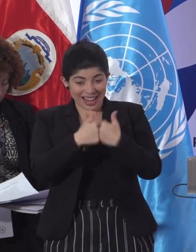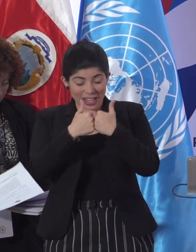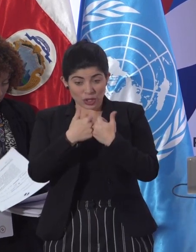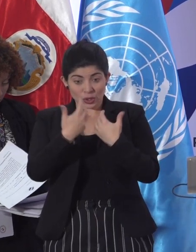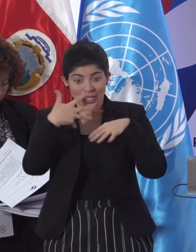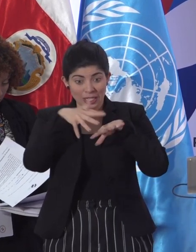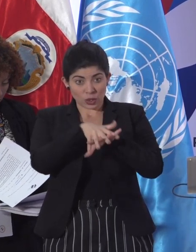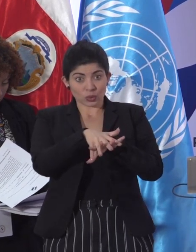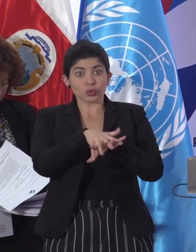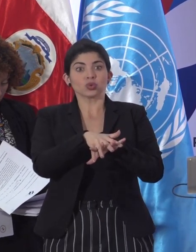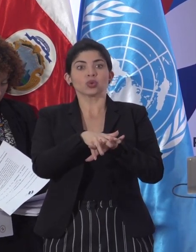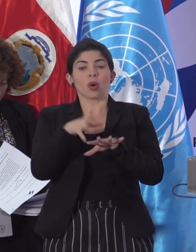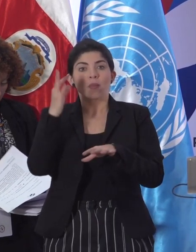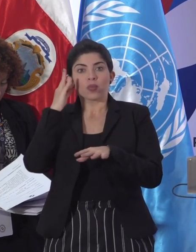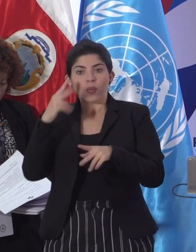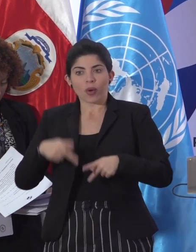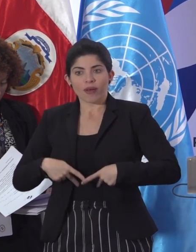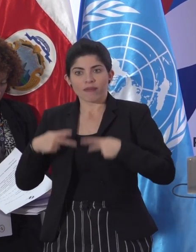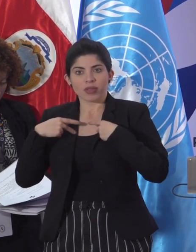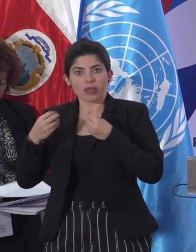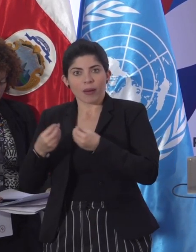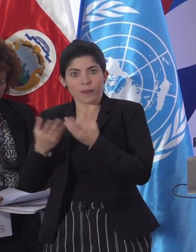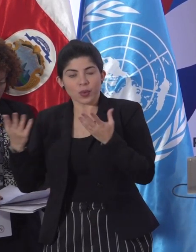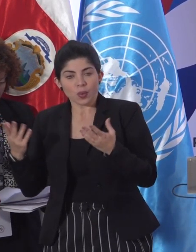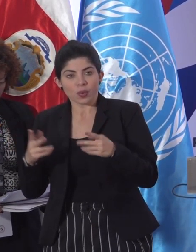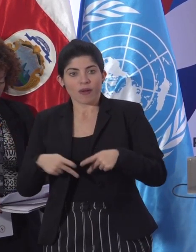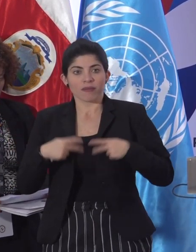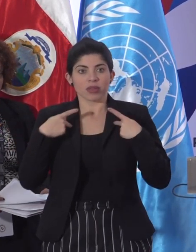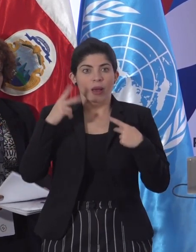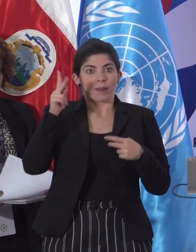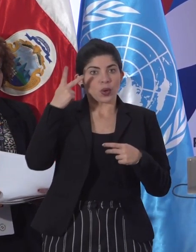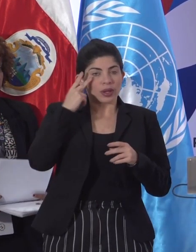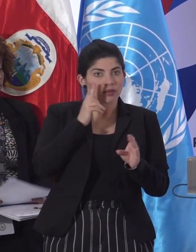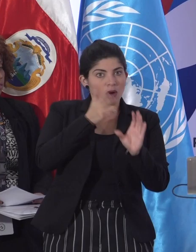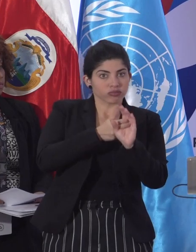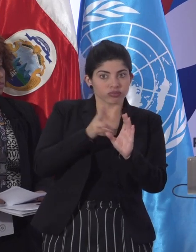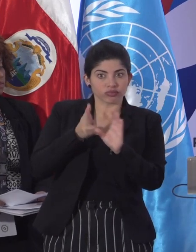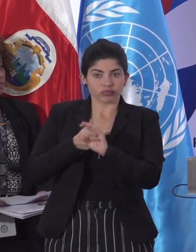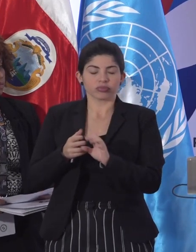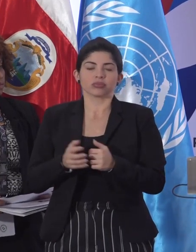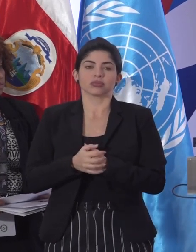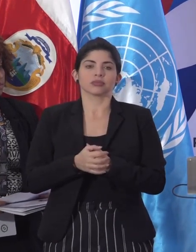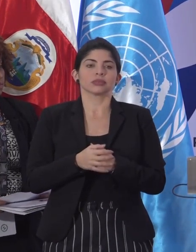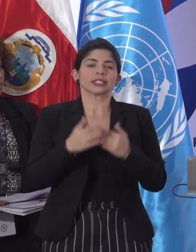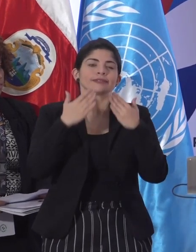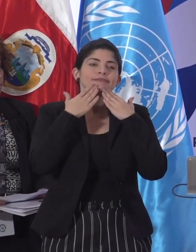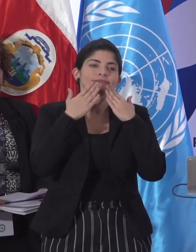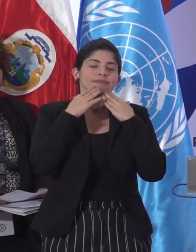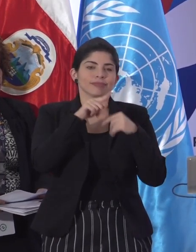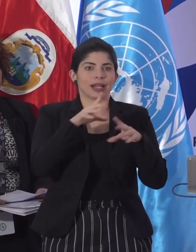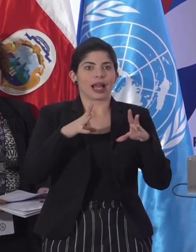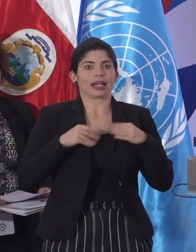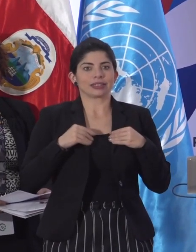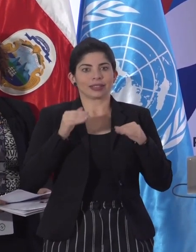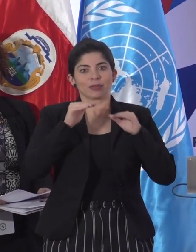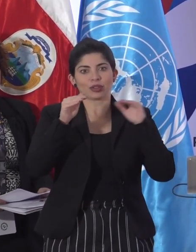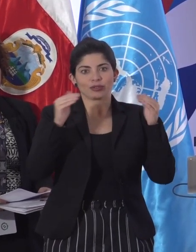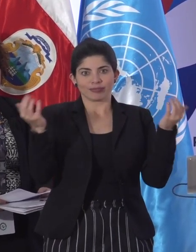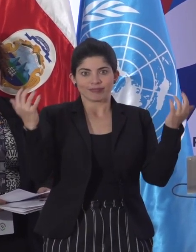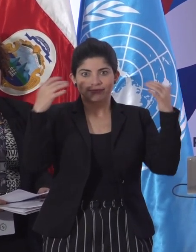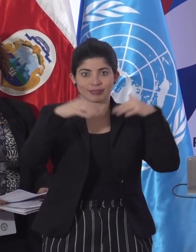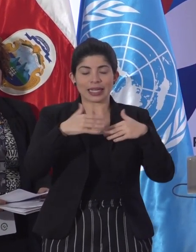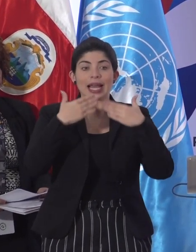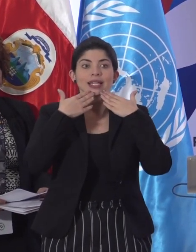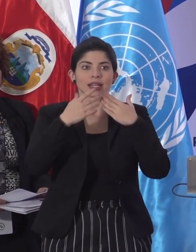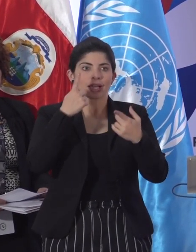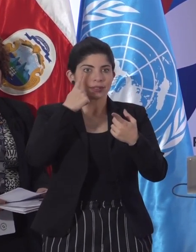inclusión de las mujeres en la vida pública y en la vida política. Les agradezco a todos y todas que han aceptado este llamado. Gracias por